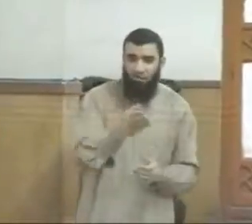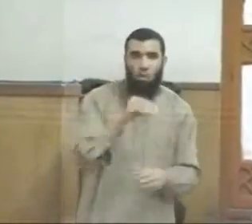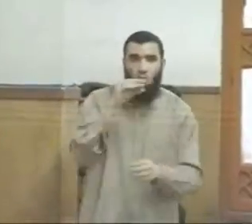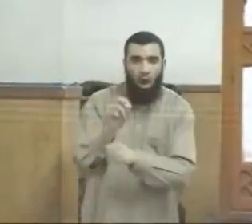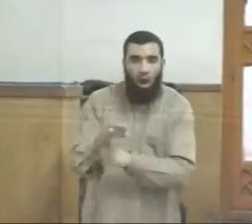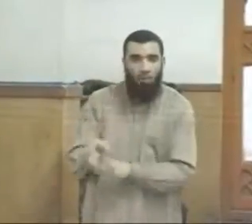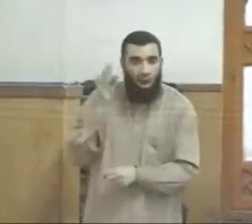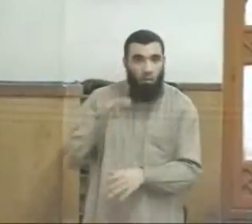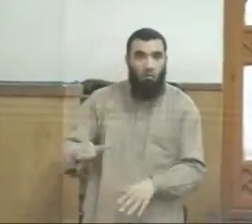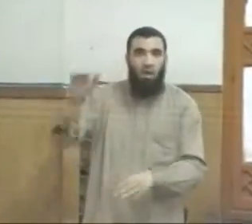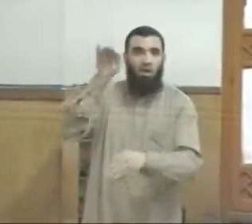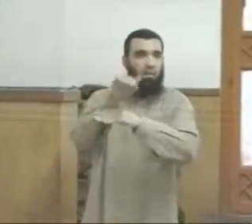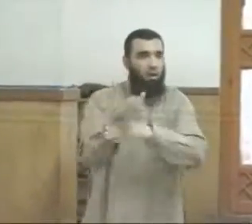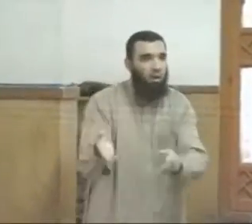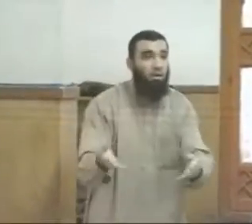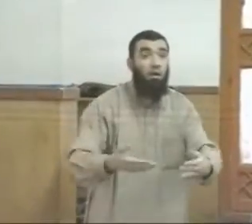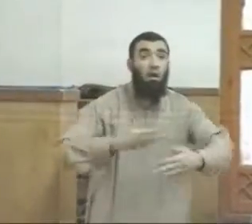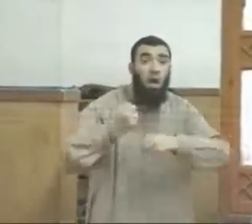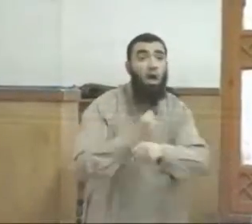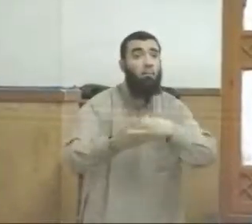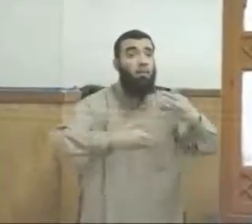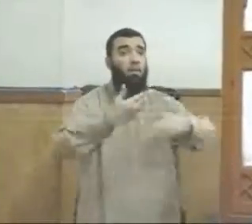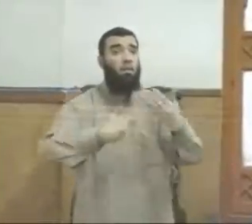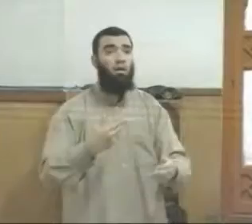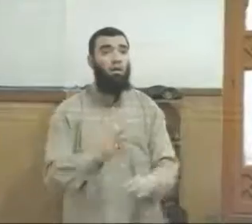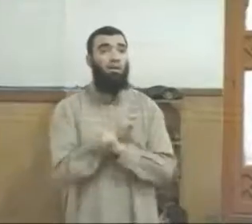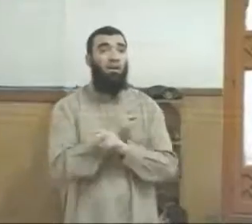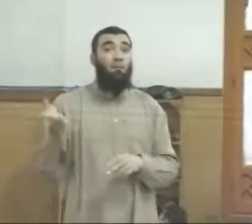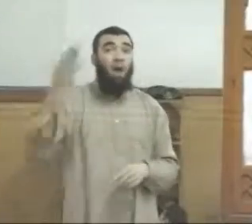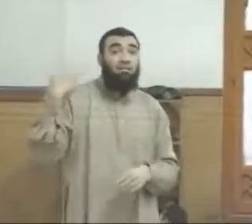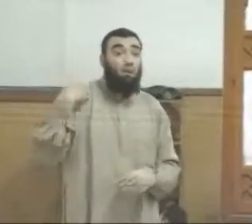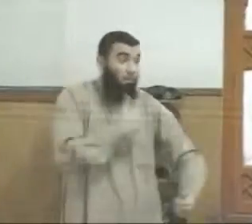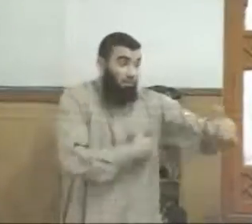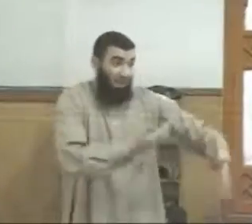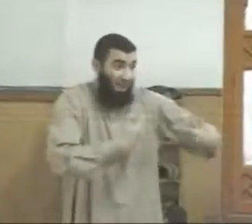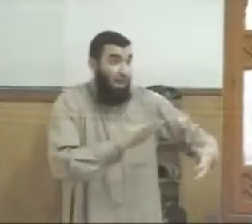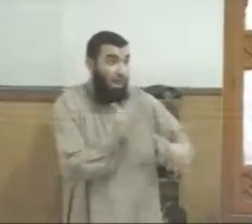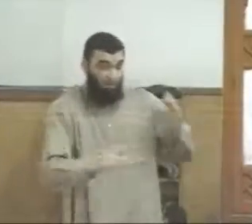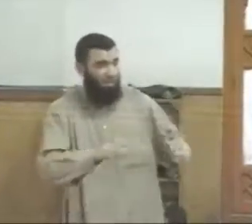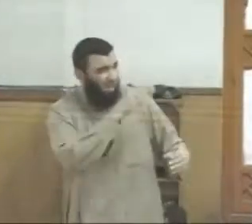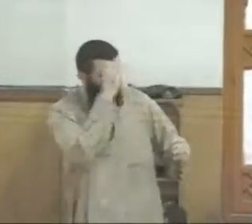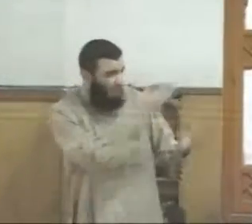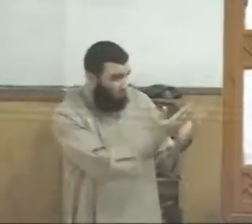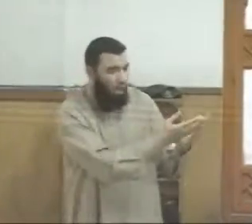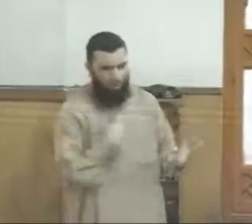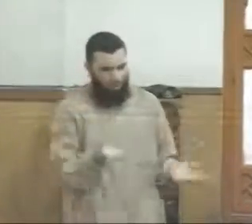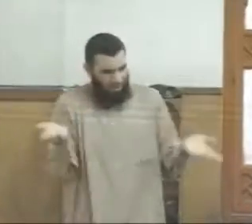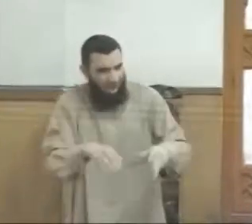إلا وسعها. هنا فاستبقوا الخيرات إلى الله مرجعكم